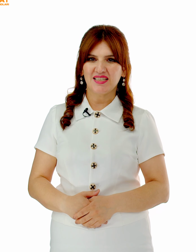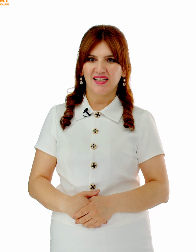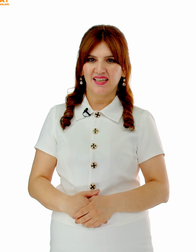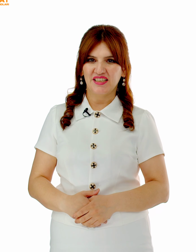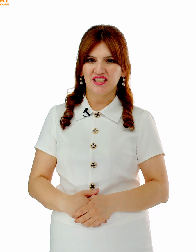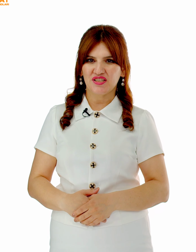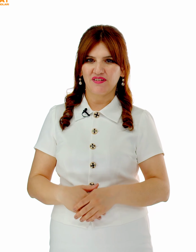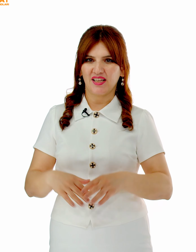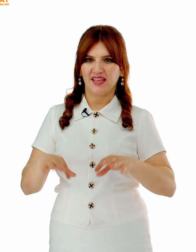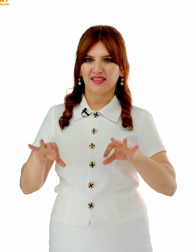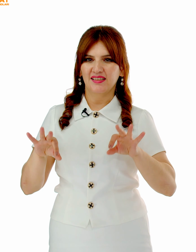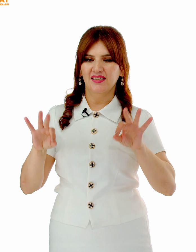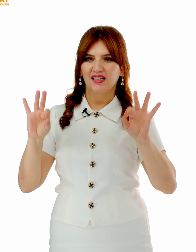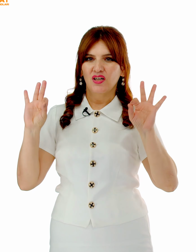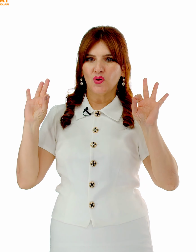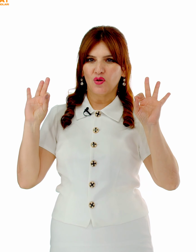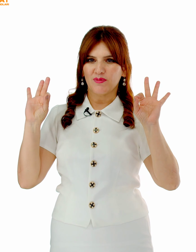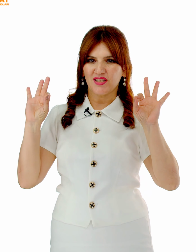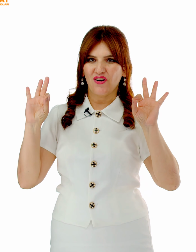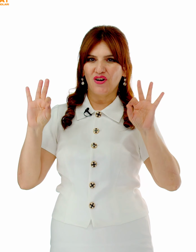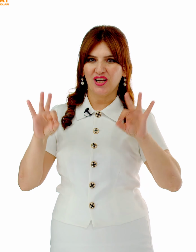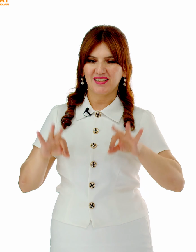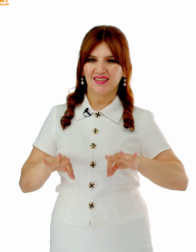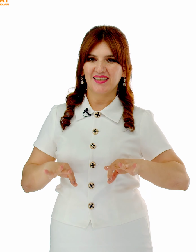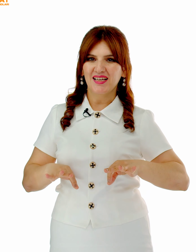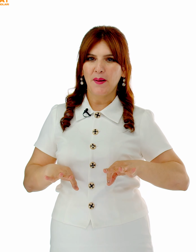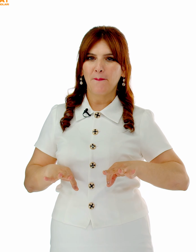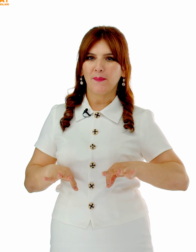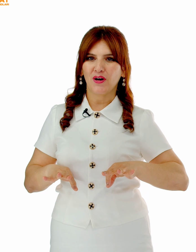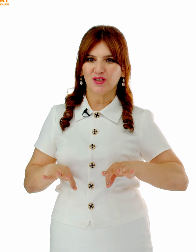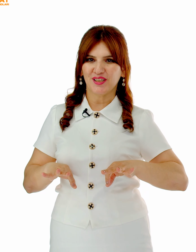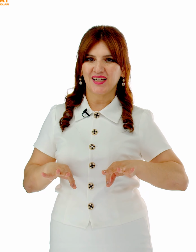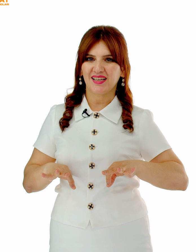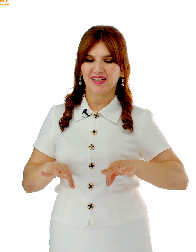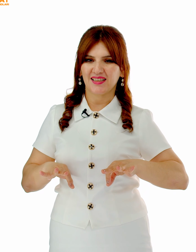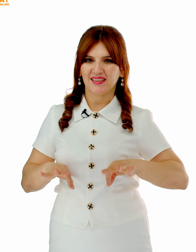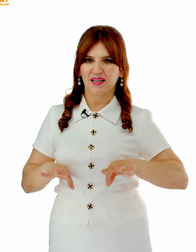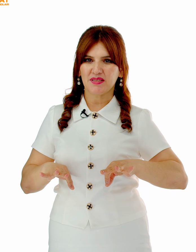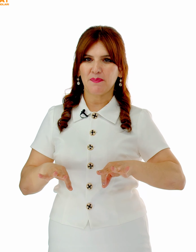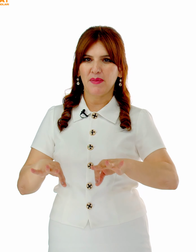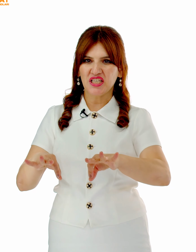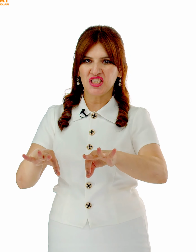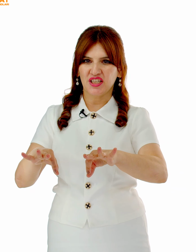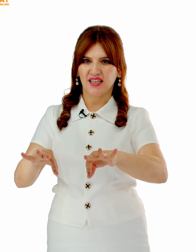Mashinaning ikkinchi varianti qo'limiz O holatida oldinga harakatlantiramiz. Mashina.